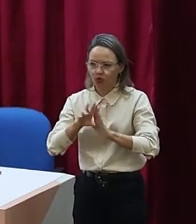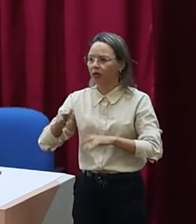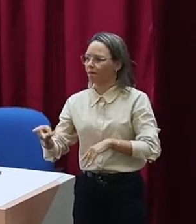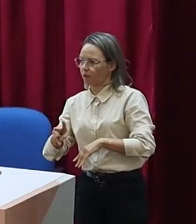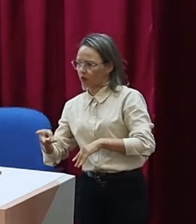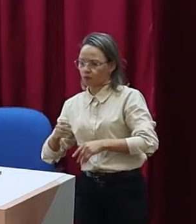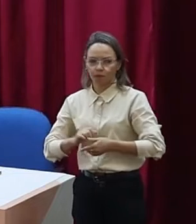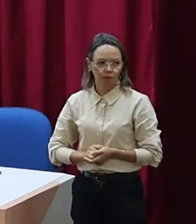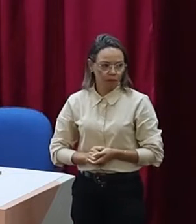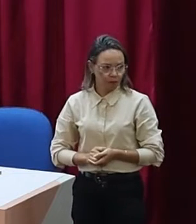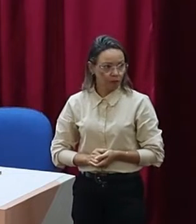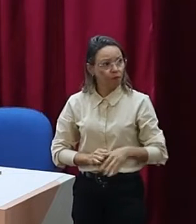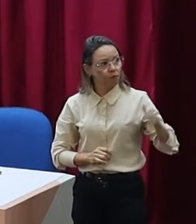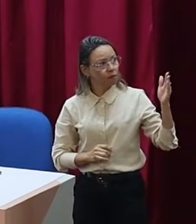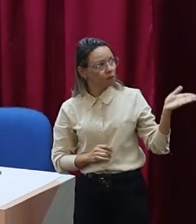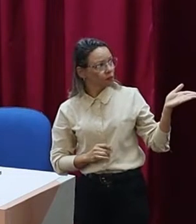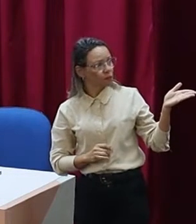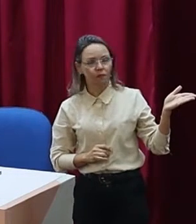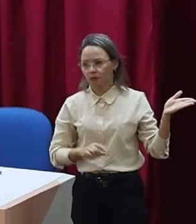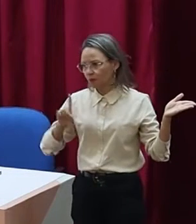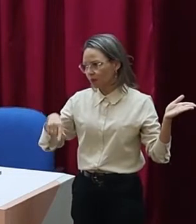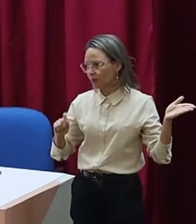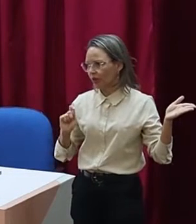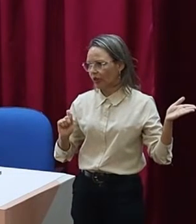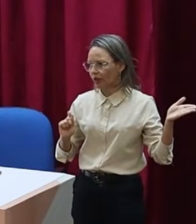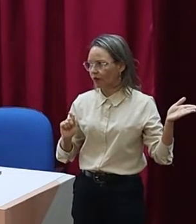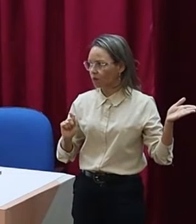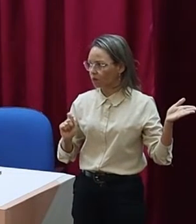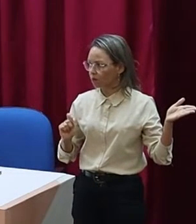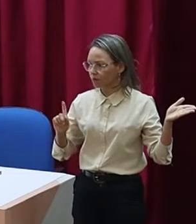bivalente. Aqui são